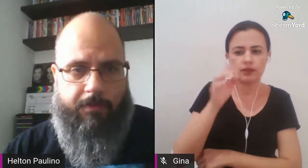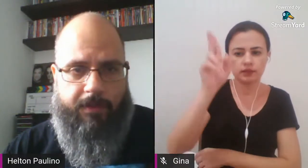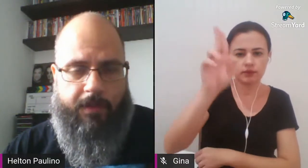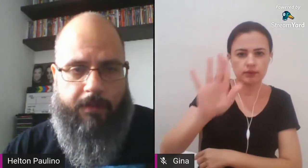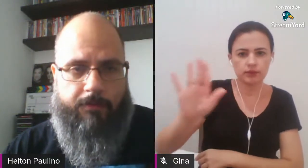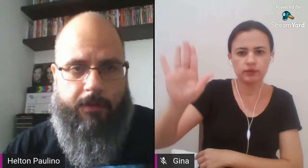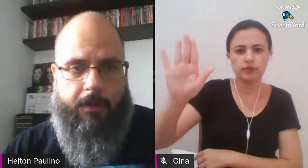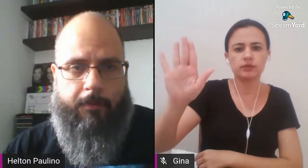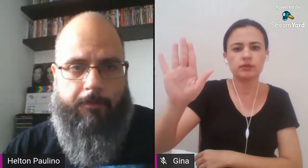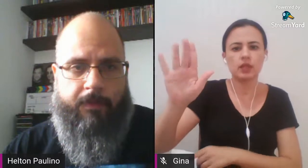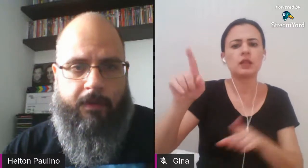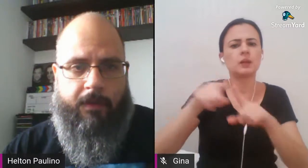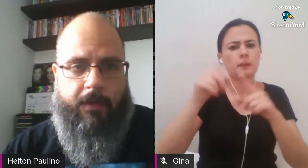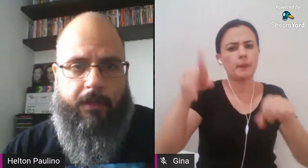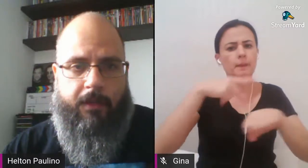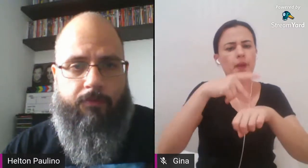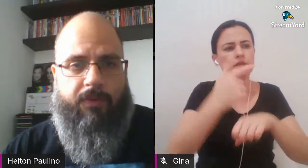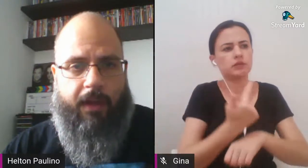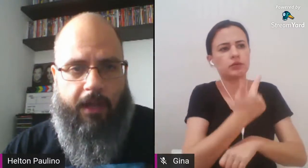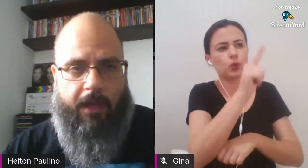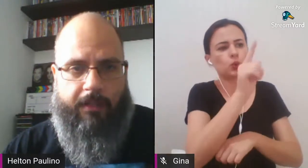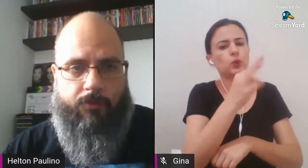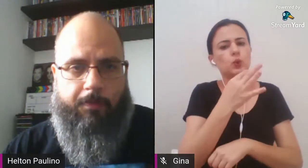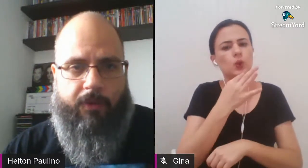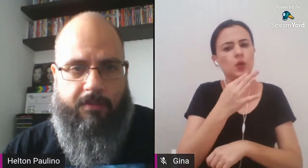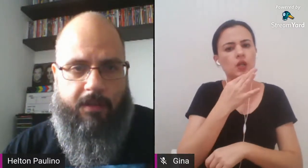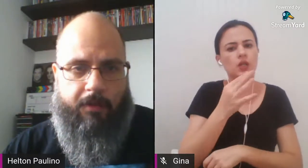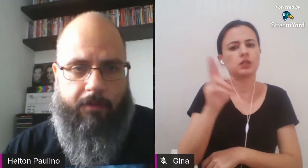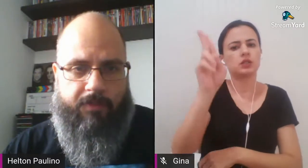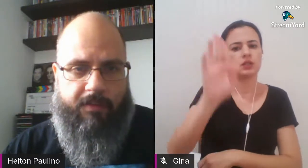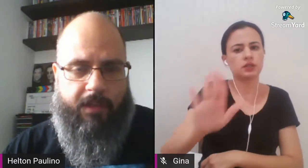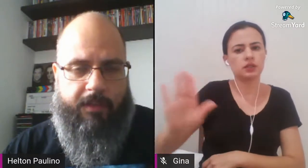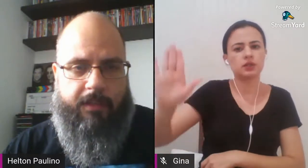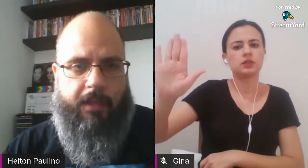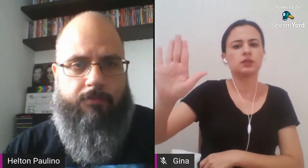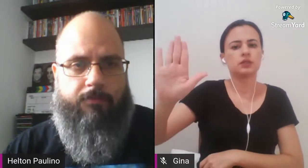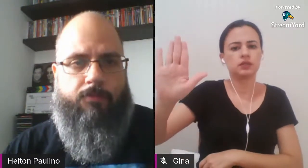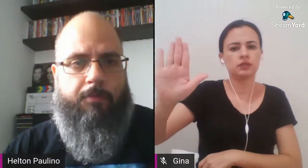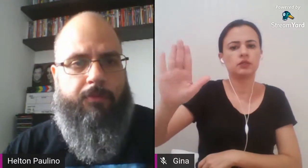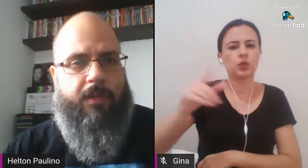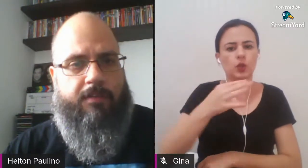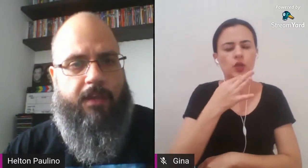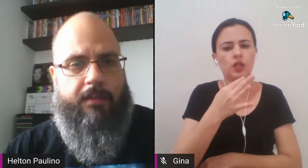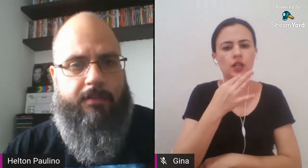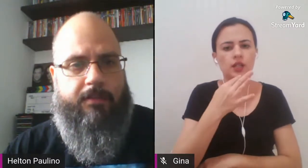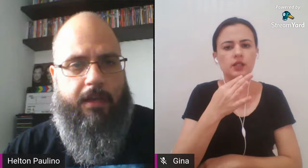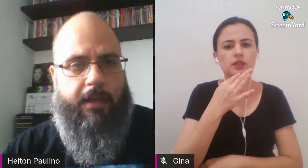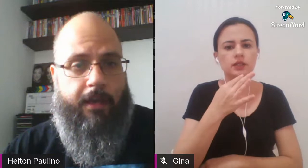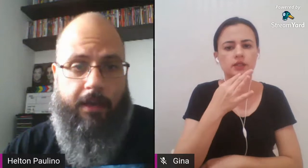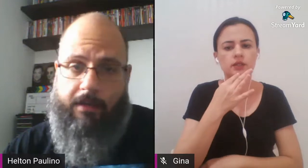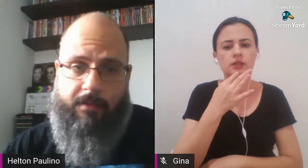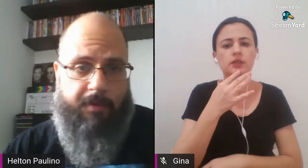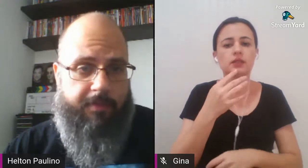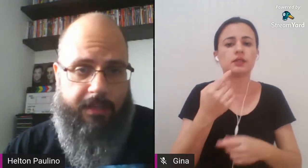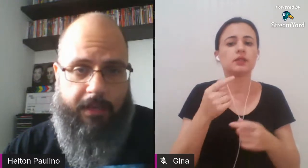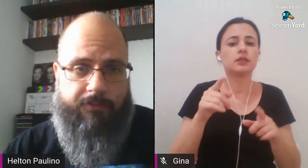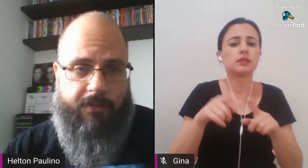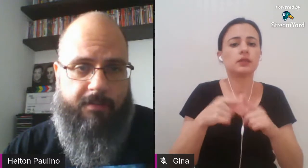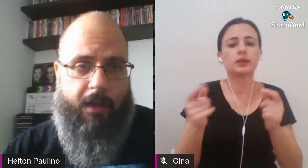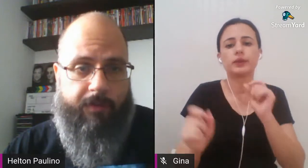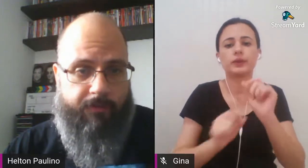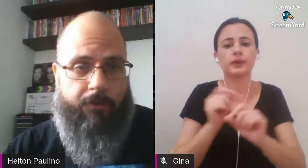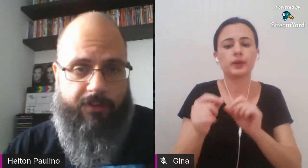Inclusive de reconhecimento internacional, e não falar do potencial que a universidade tem no seu cômputo das artes, é